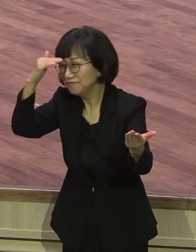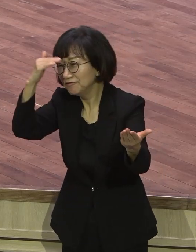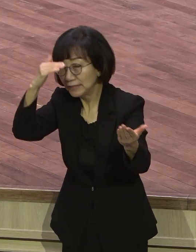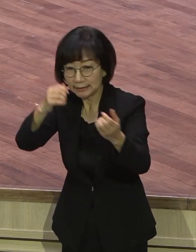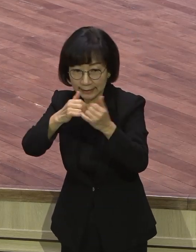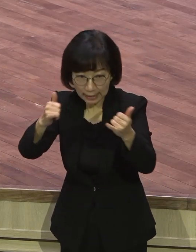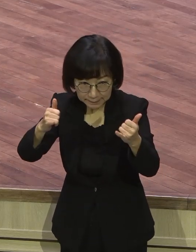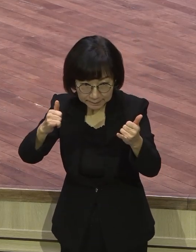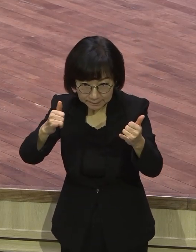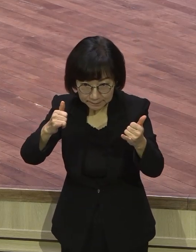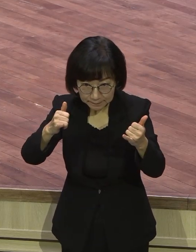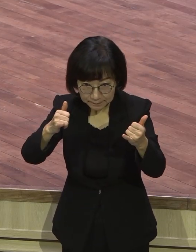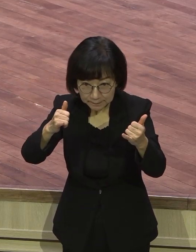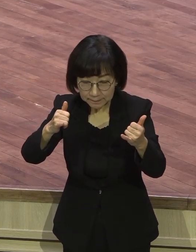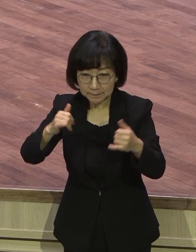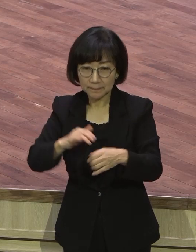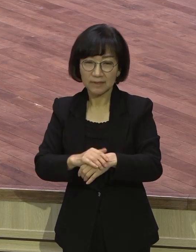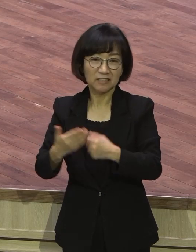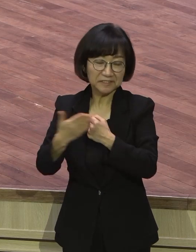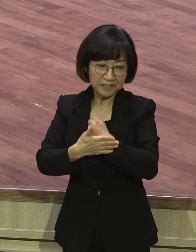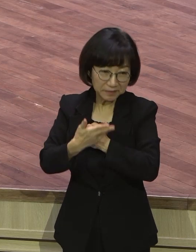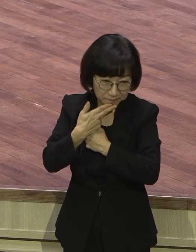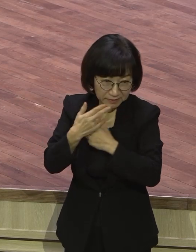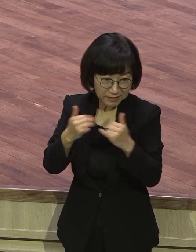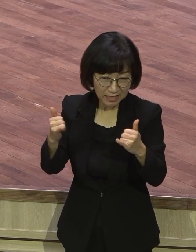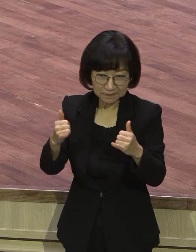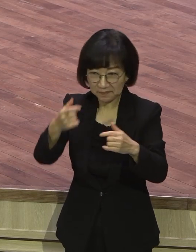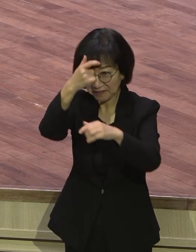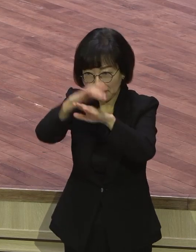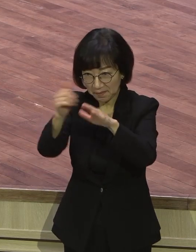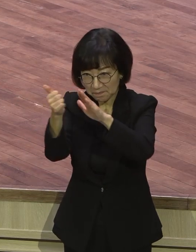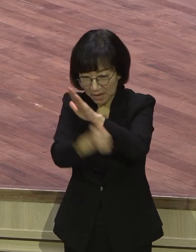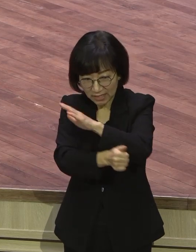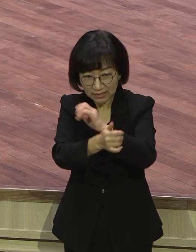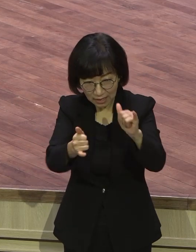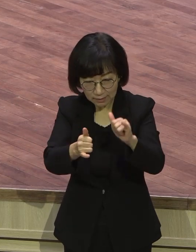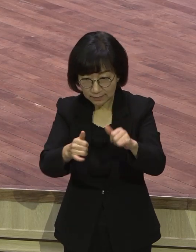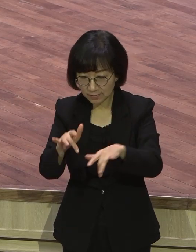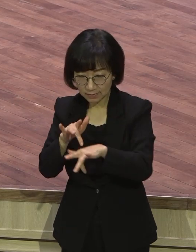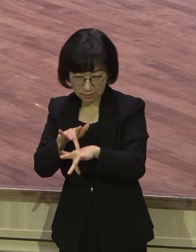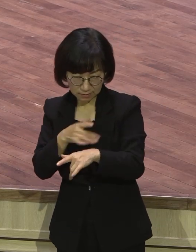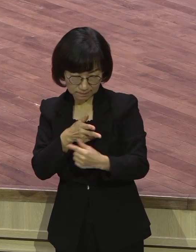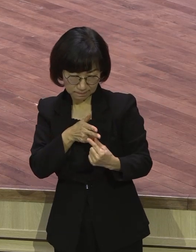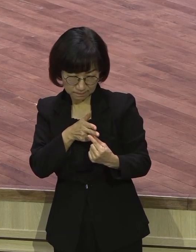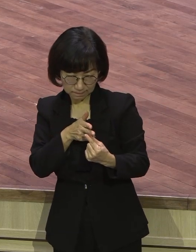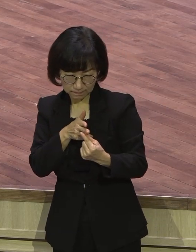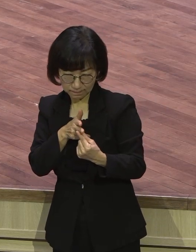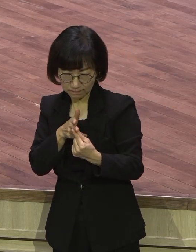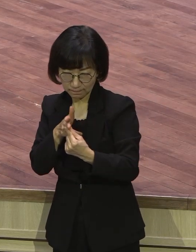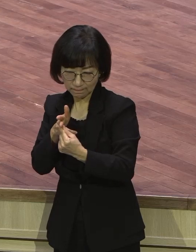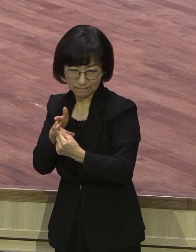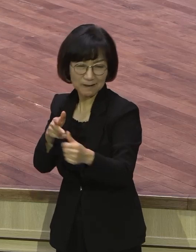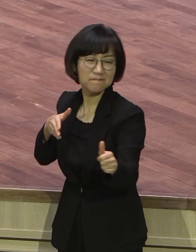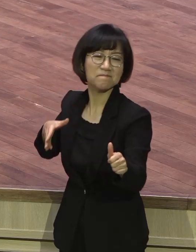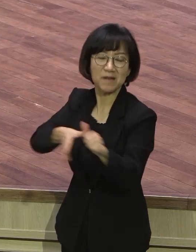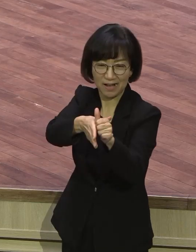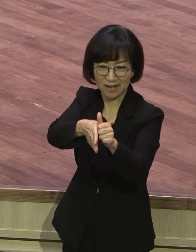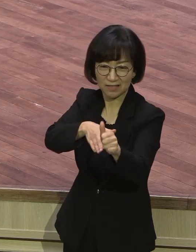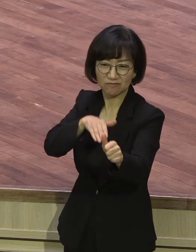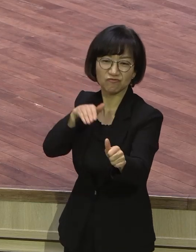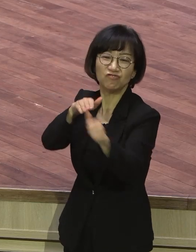살 때 사단의 공격의 대상자가 돼요 늘 뭐 교회